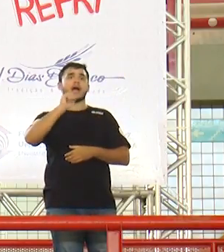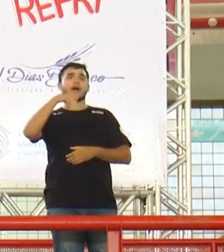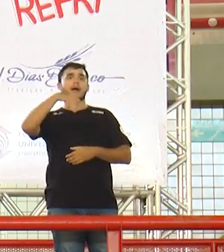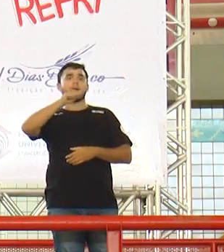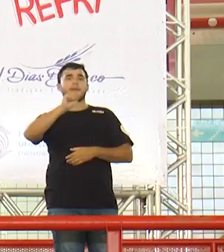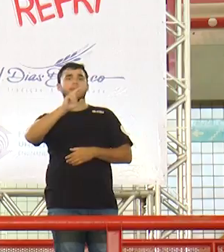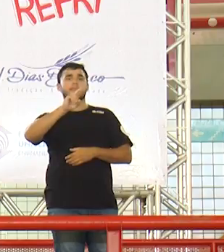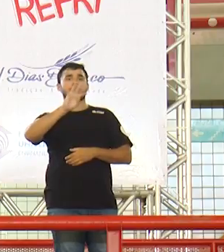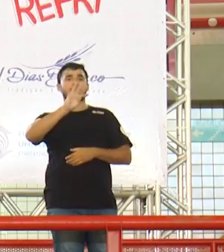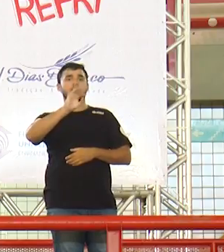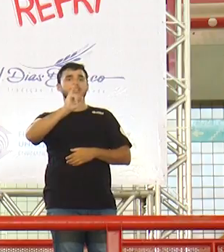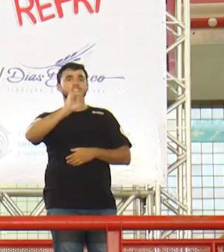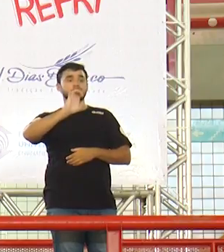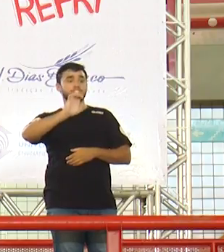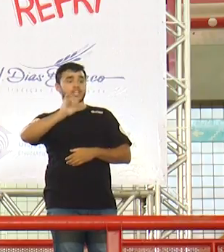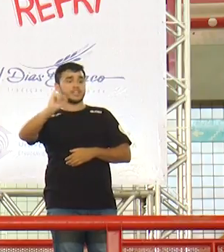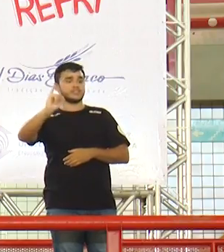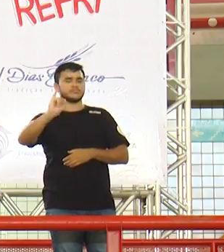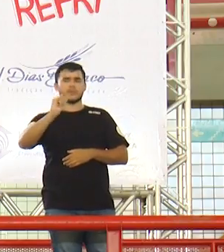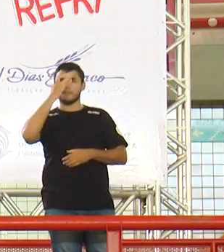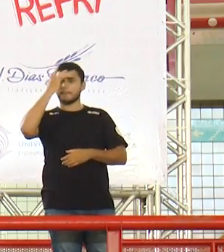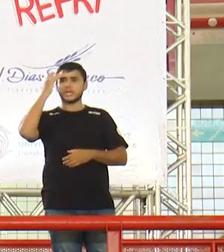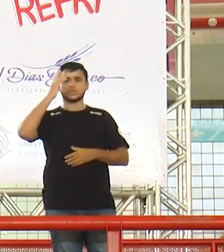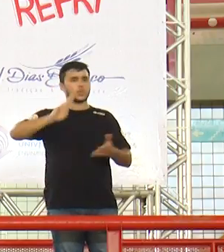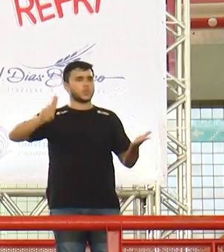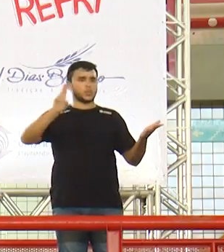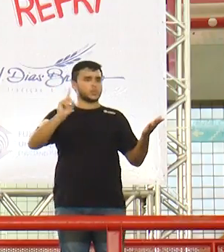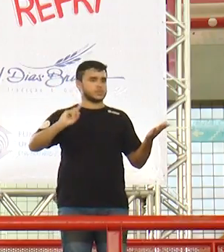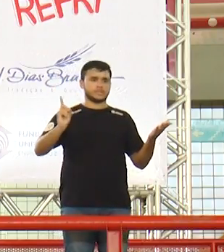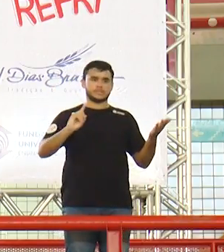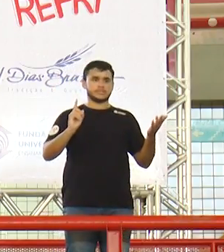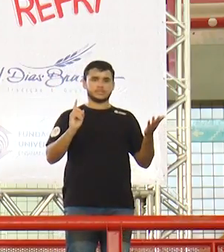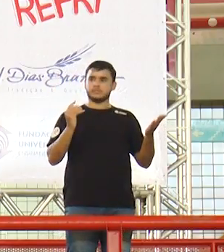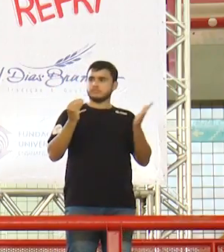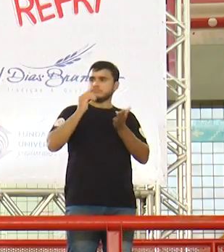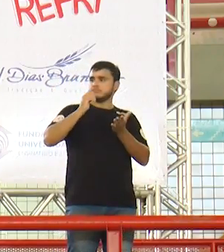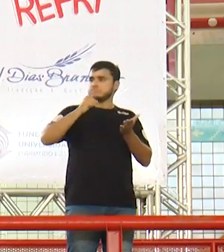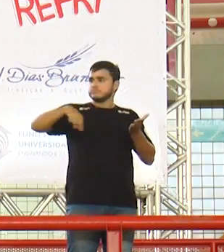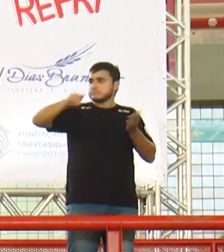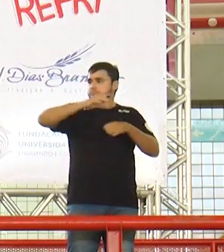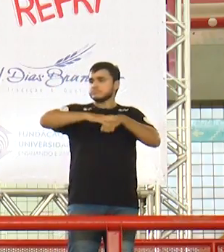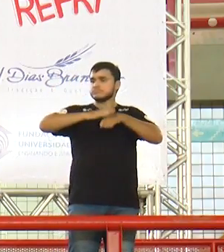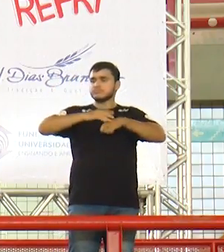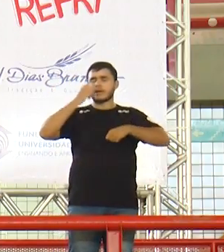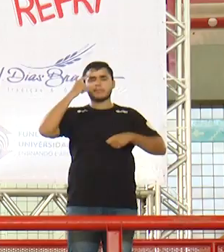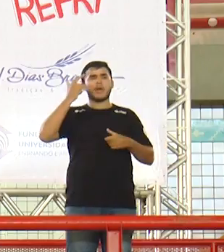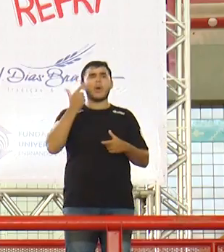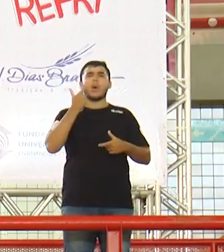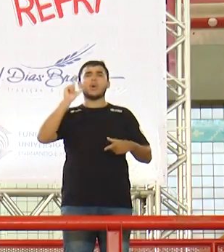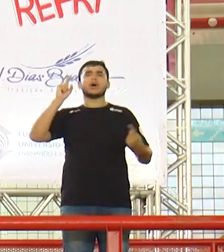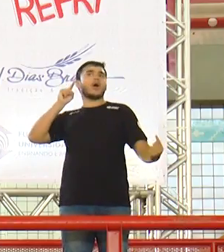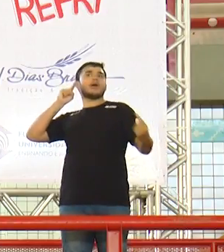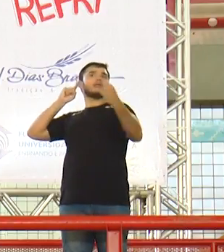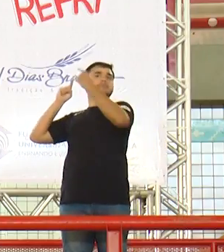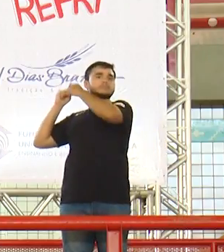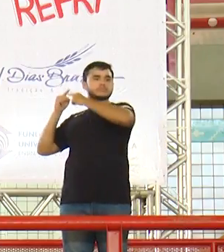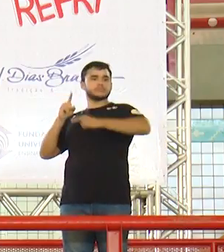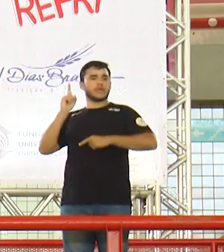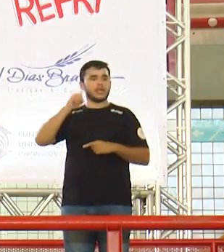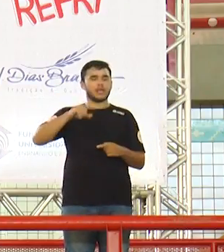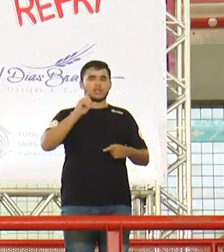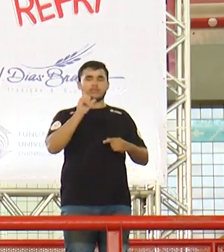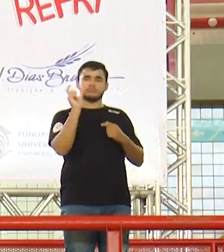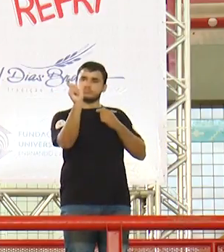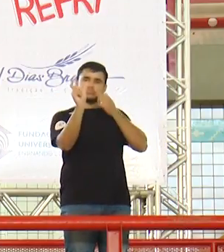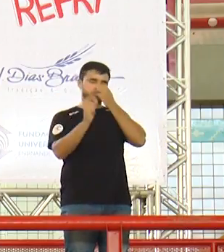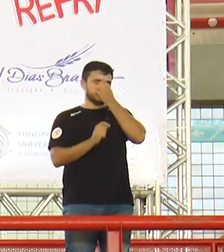amar-te-ei. Isso já caiu meio que em desuso. Só mostra que você quer ser fora da realidade. Dizer por aí,